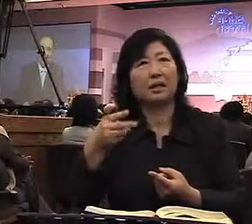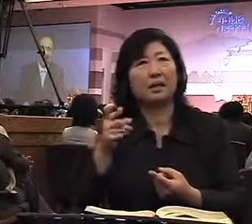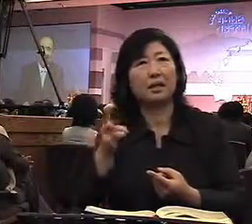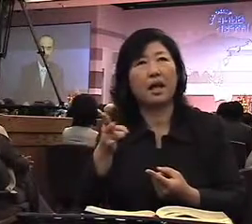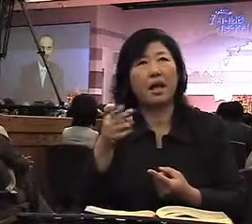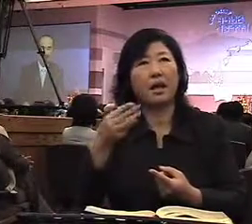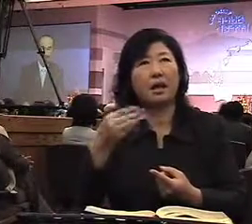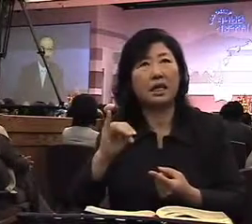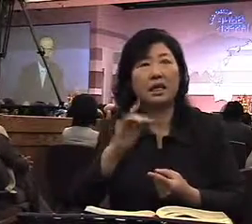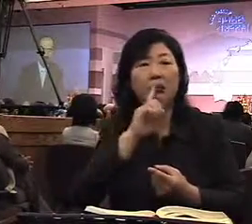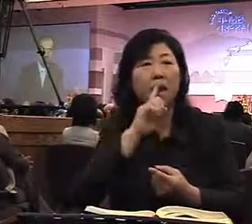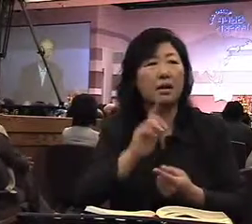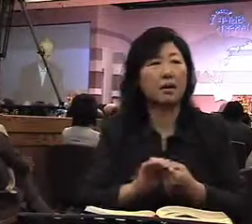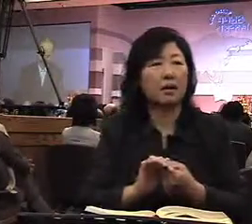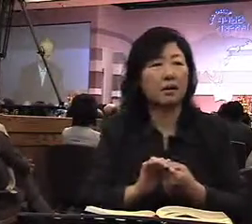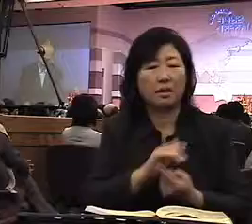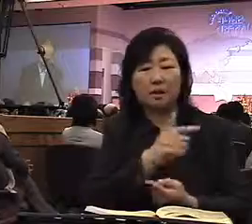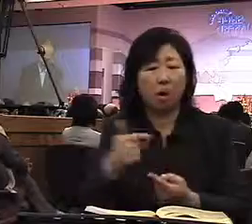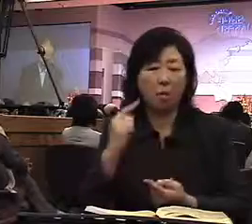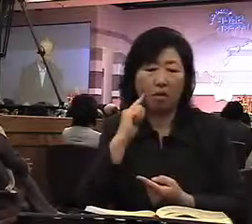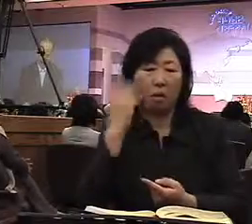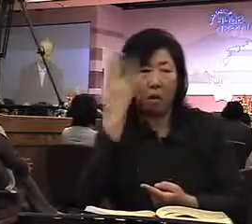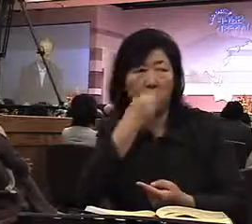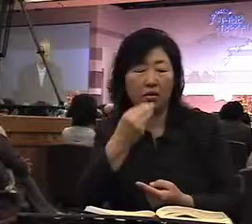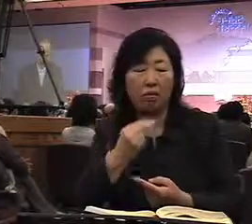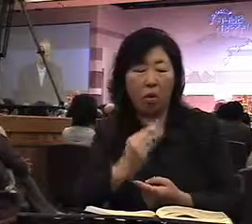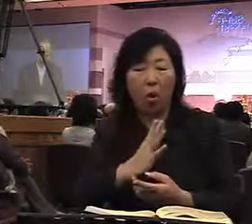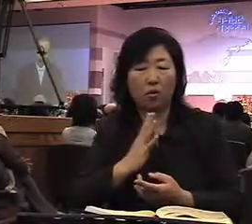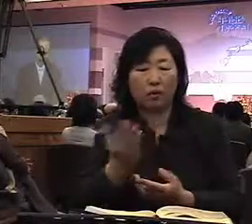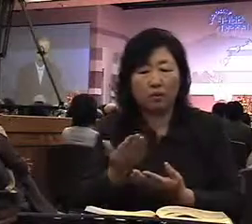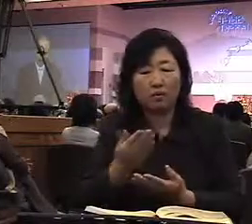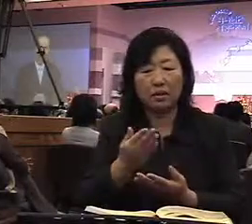미스터리 너무 아름다운 놀라운 일입니다.